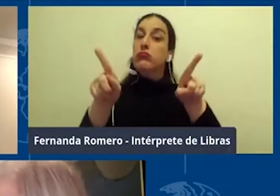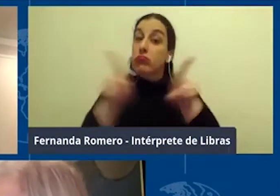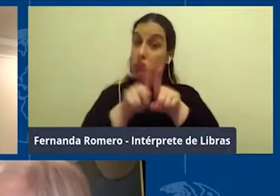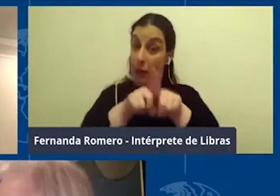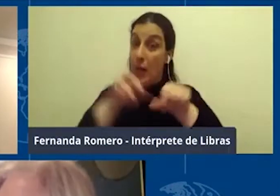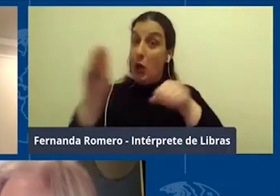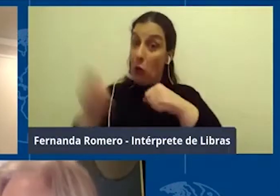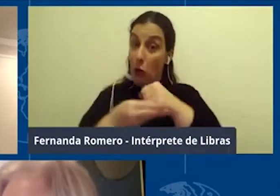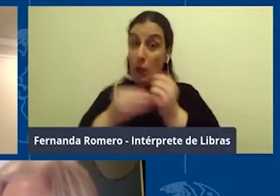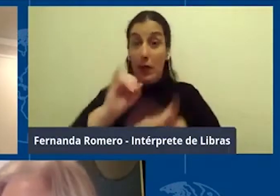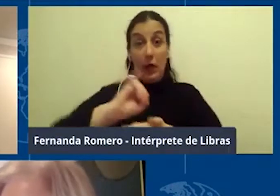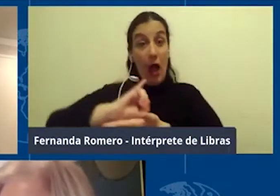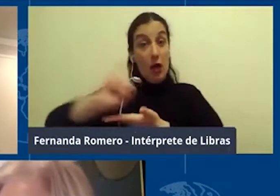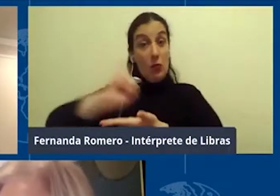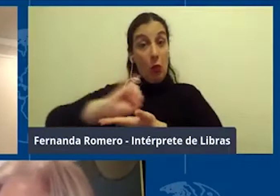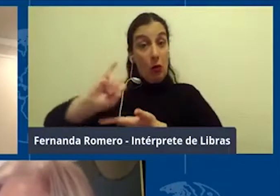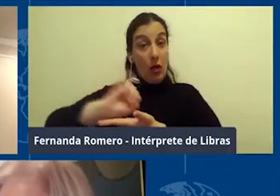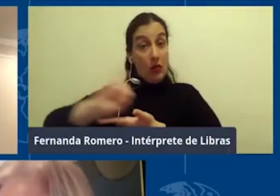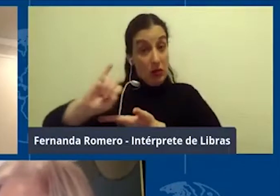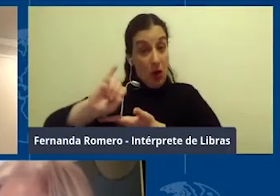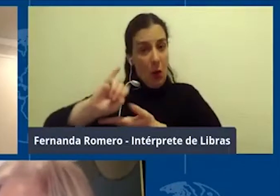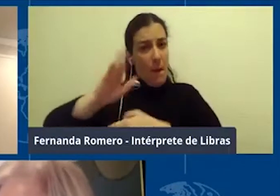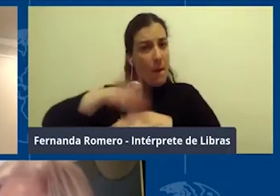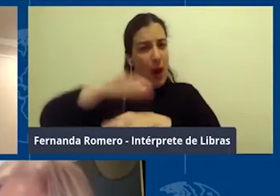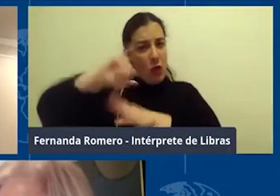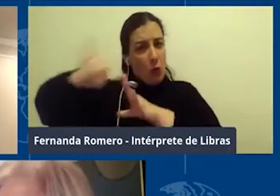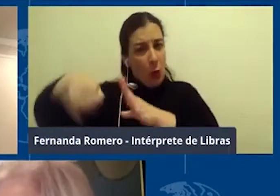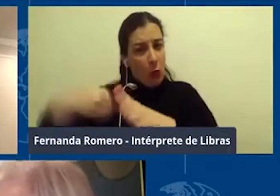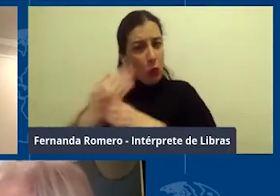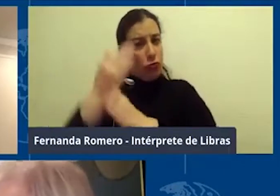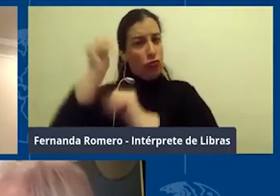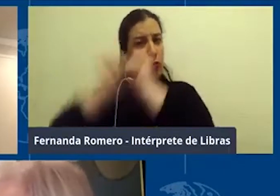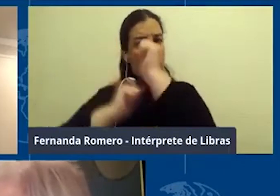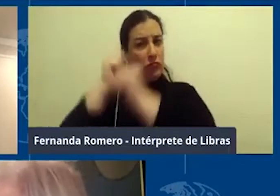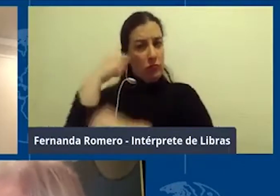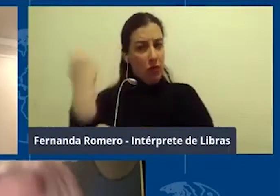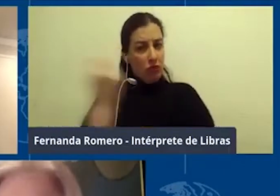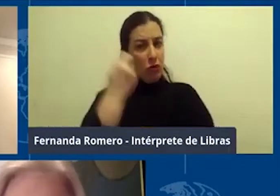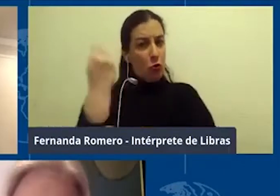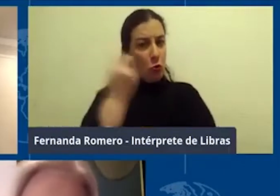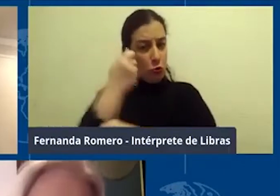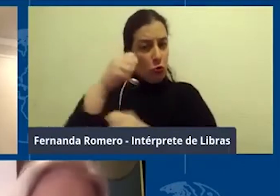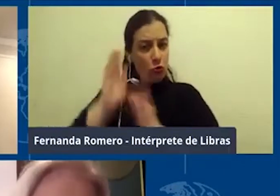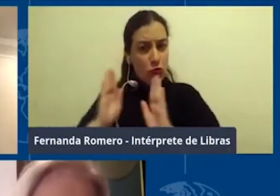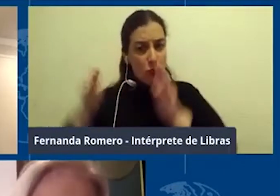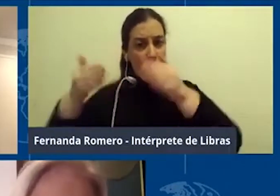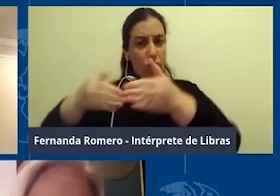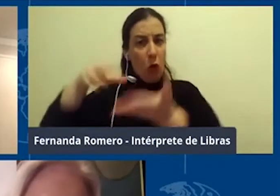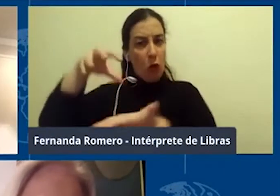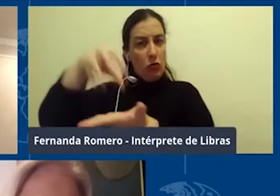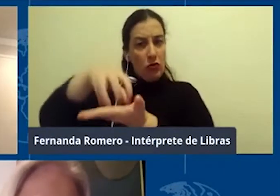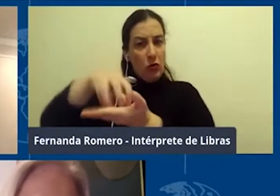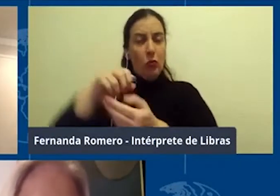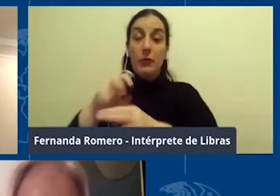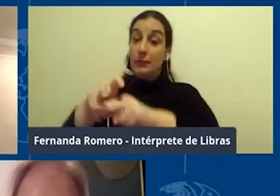as importações, gerando oportunidades para as empresas gaúchas desse setor. Por